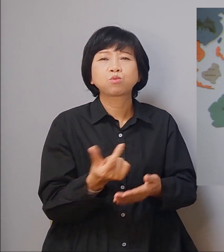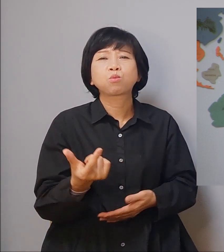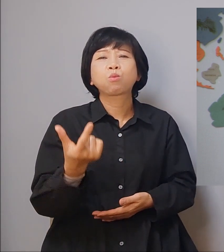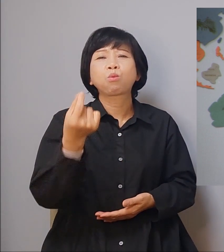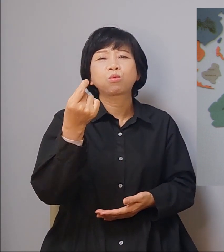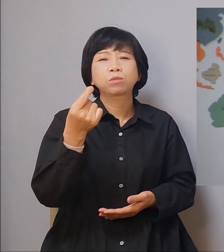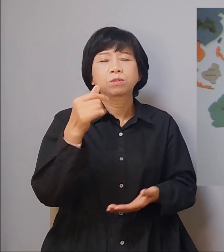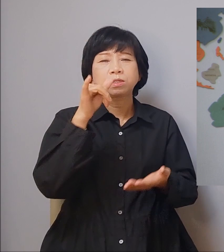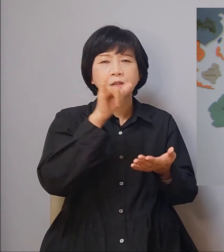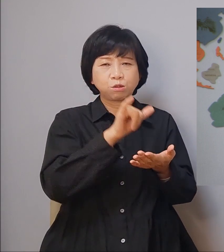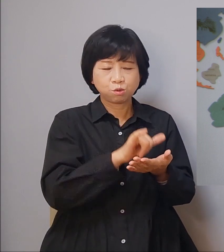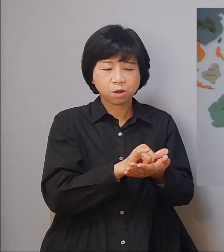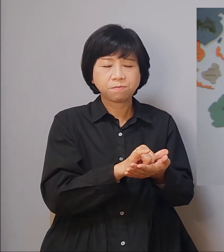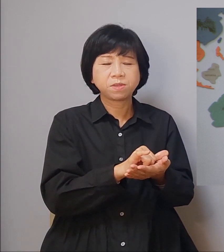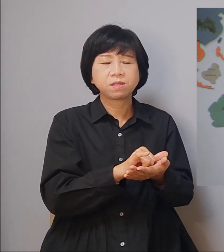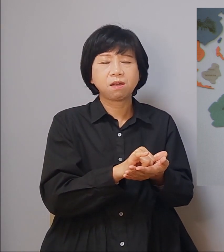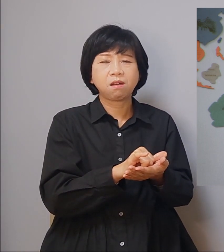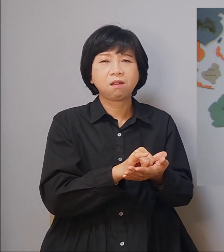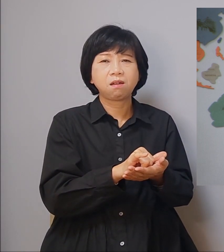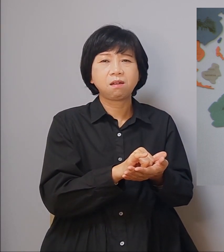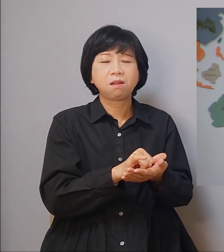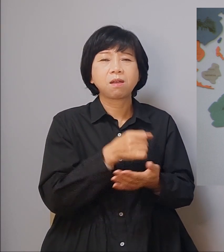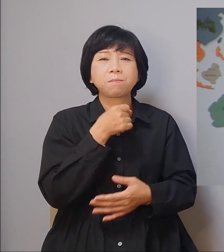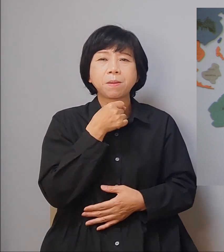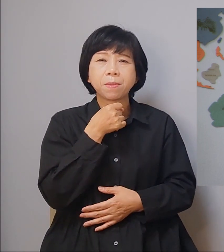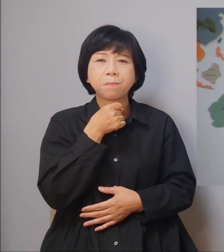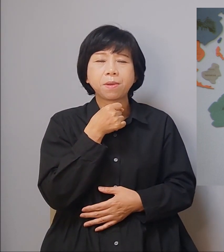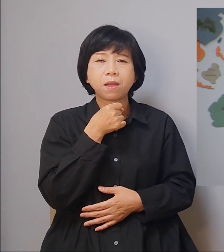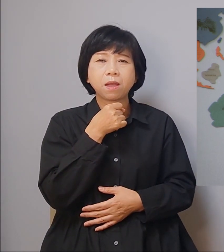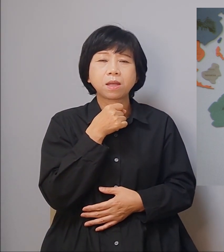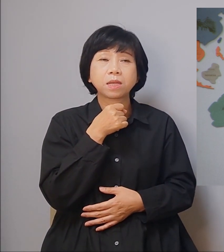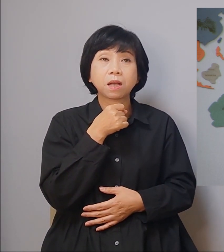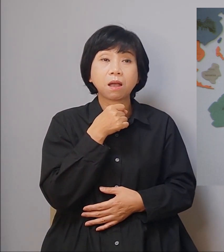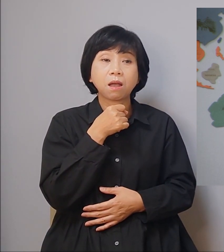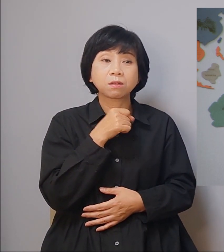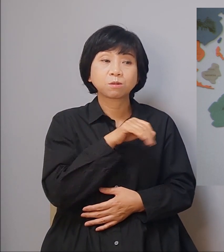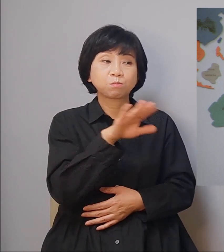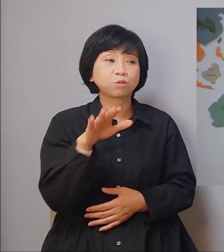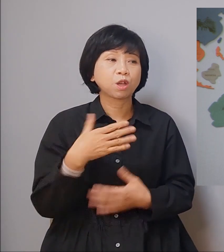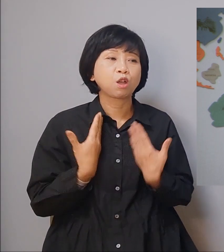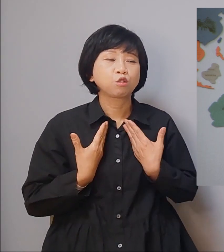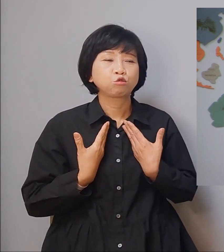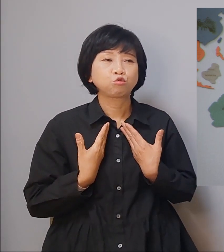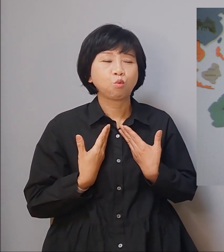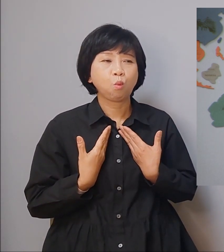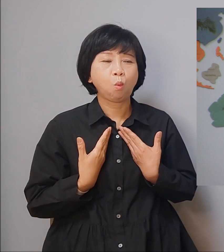평온해졌다고나 할까요? 아무 얘기 안 하고 착륙만 잘해야 되는데,